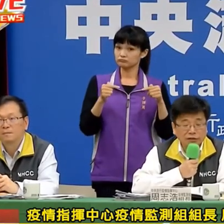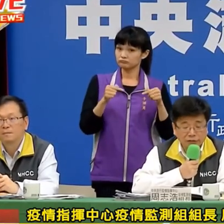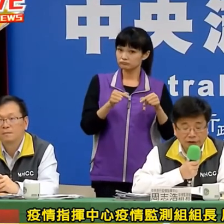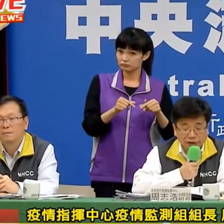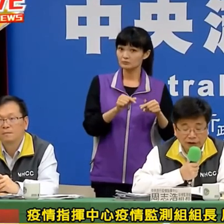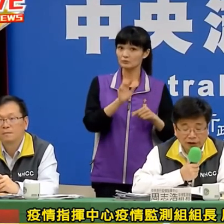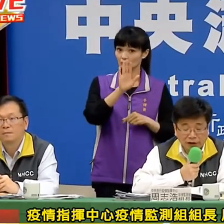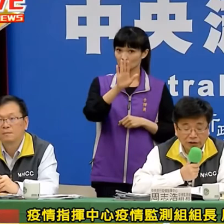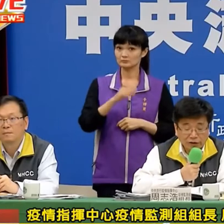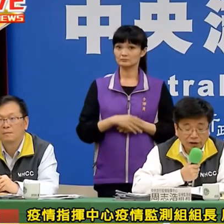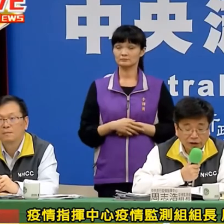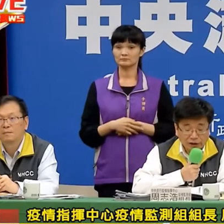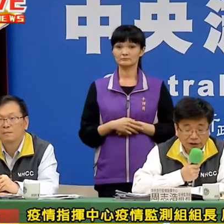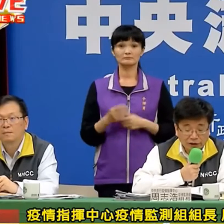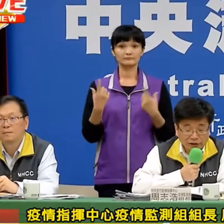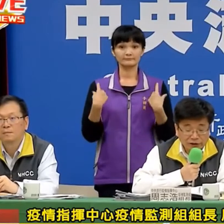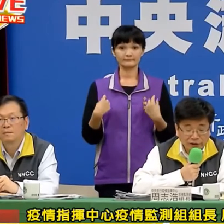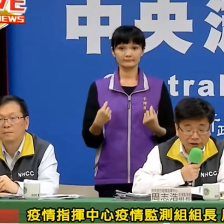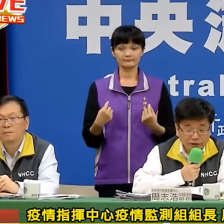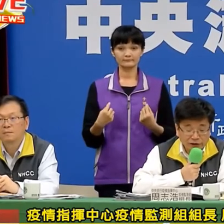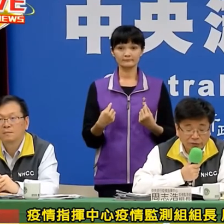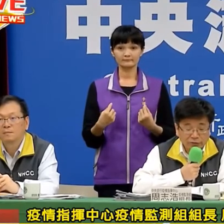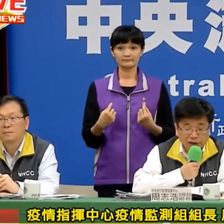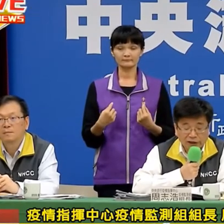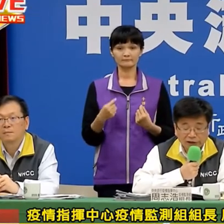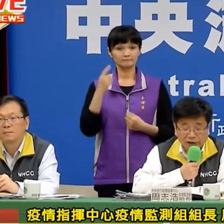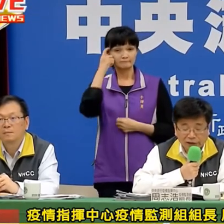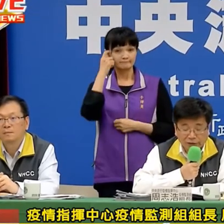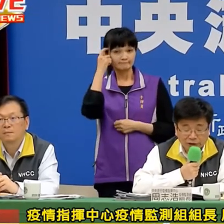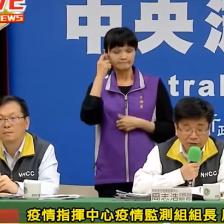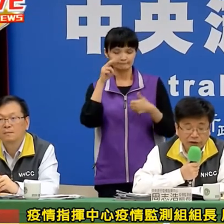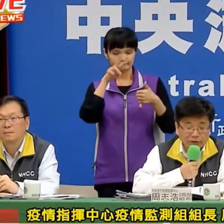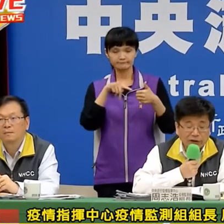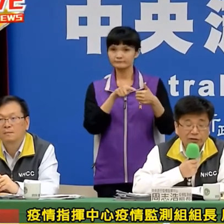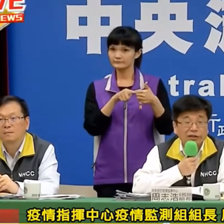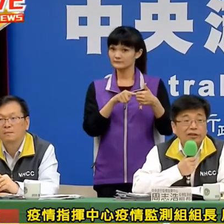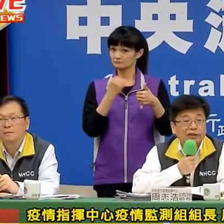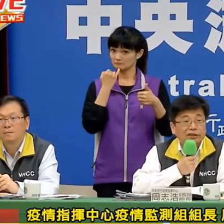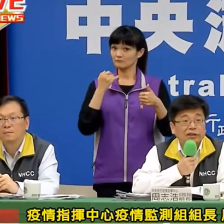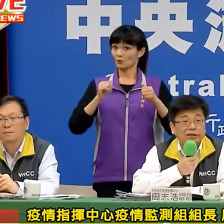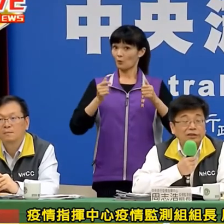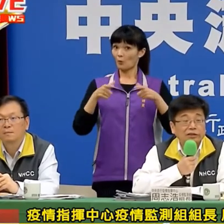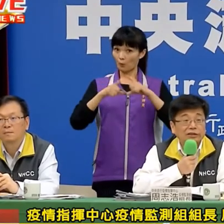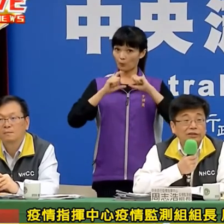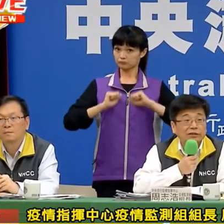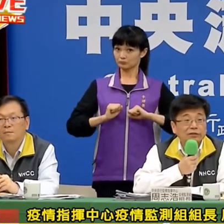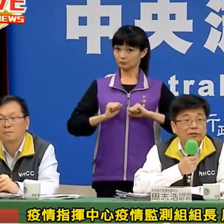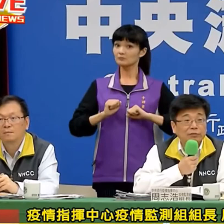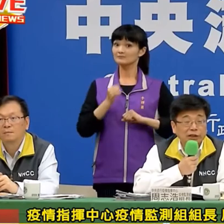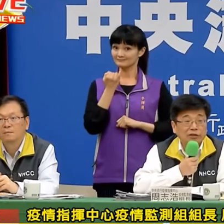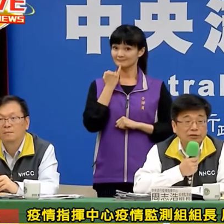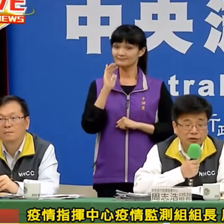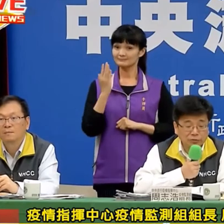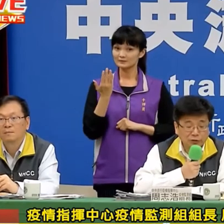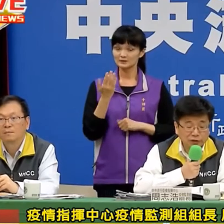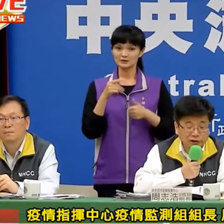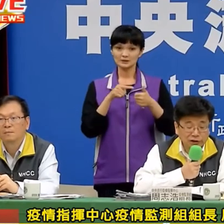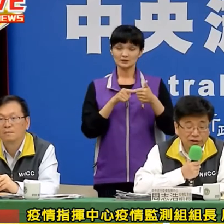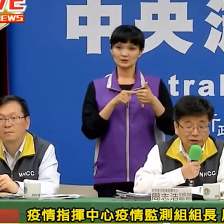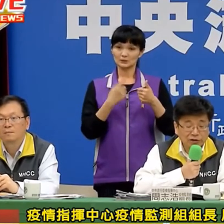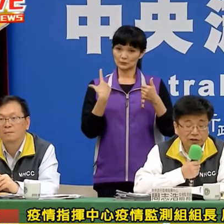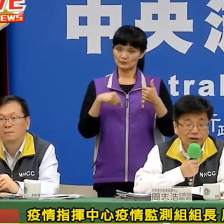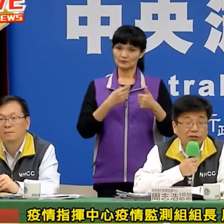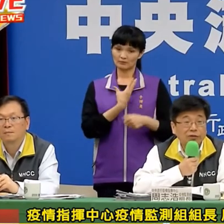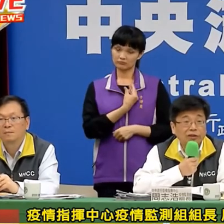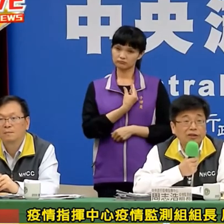善。好，那原先哈那想说他这样子应该是会有可能会好，但是他心脏真的是本来就是